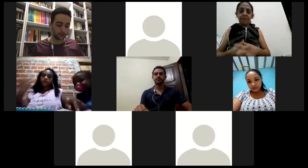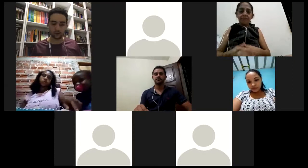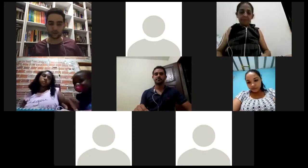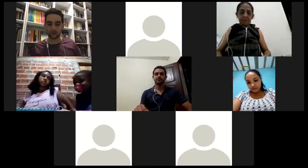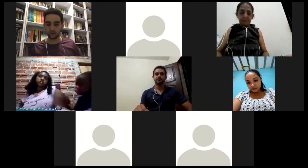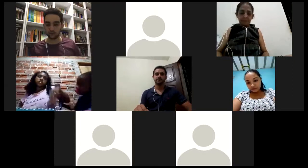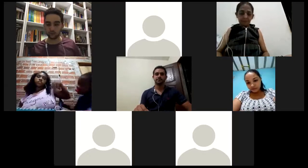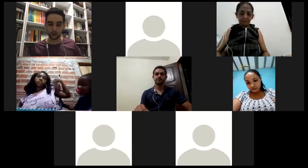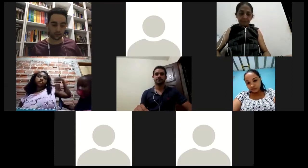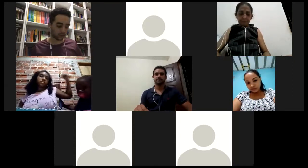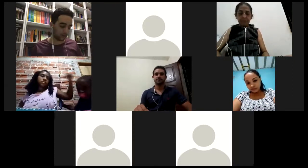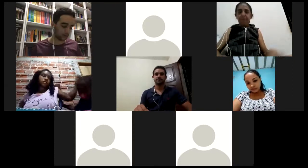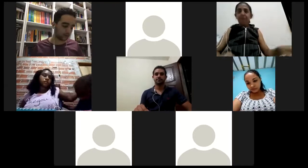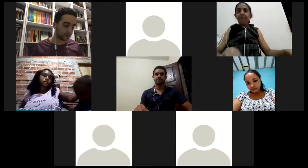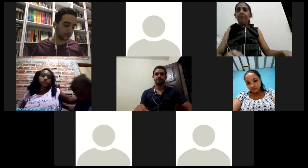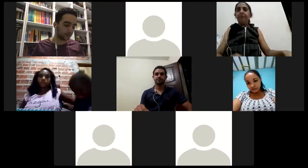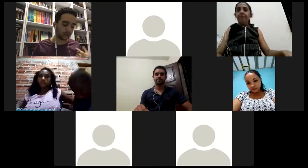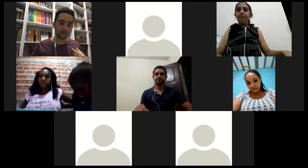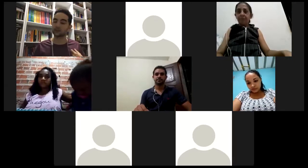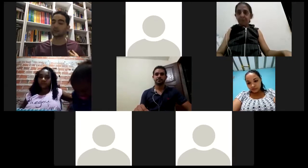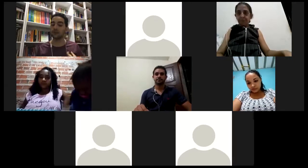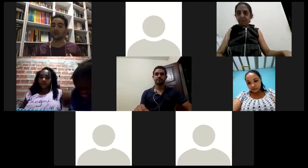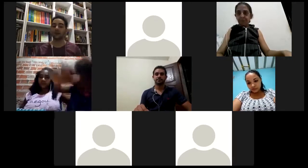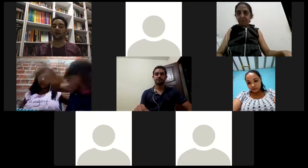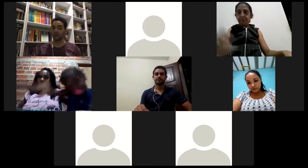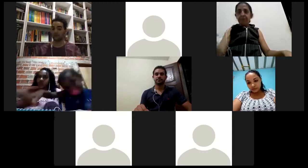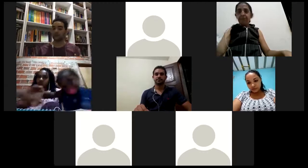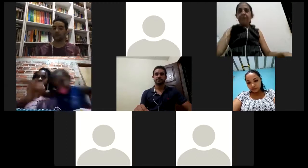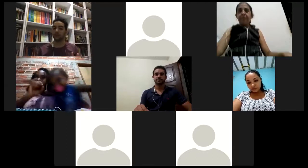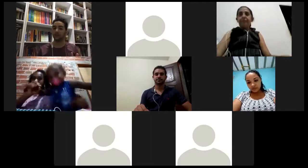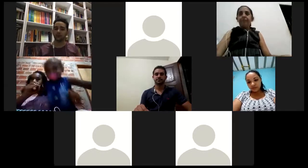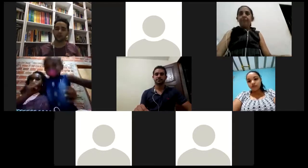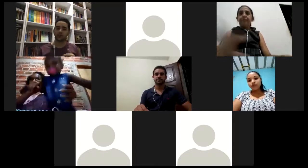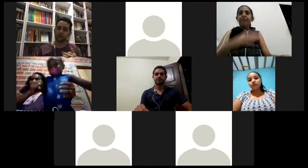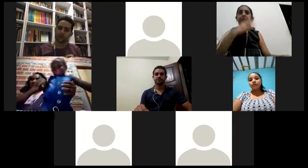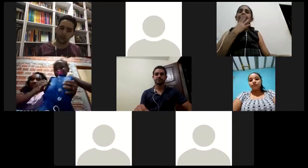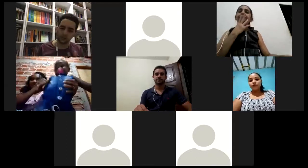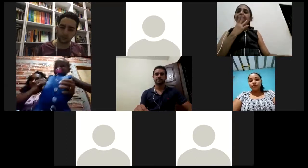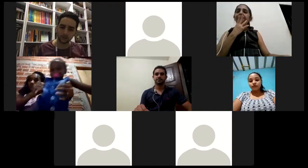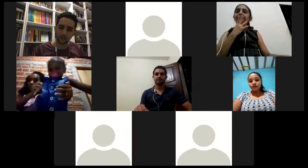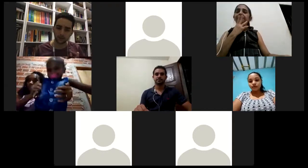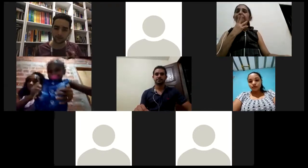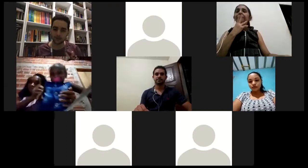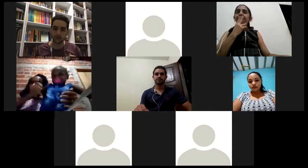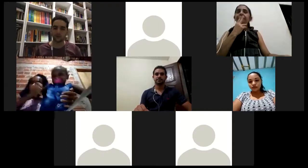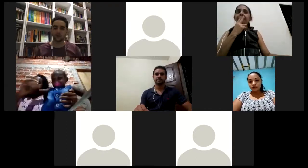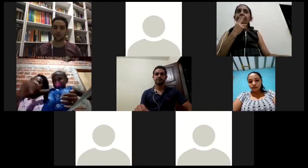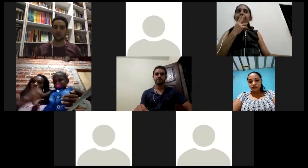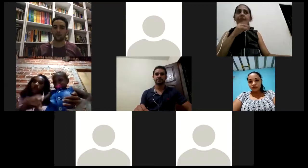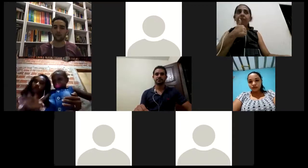As palavras avulsas eu vou falando, e essas daqui já é para vocês saberem todas, porque essa aqui é desde a primeira aula a